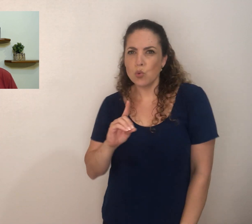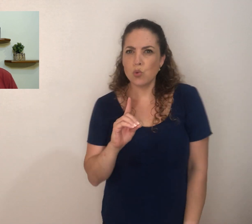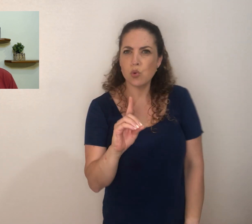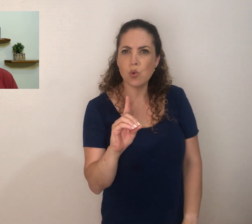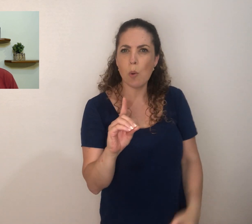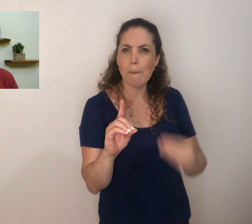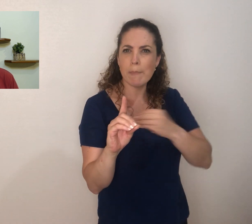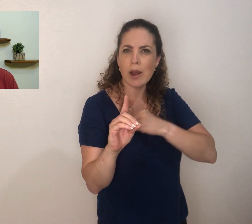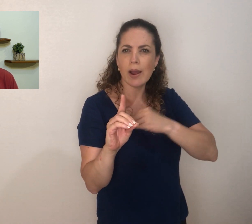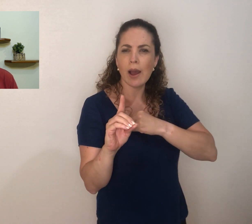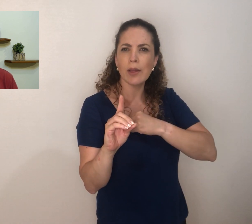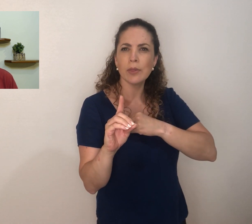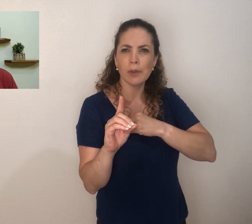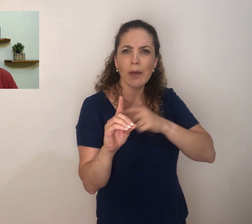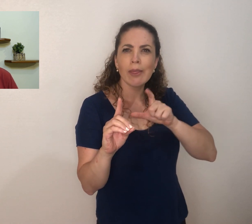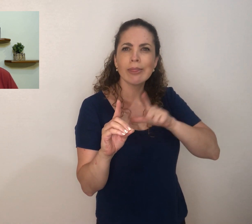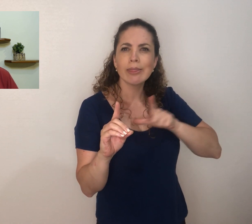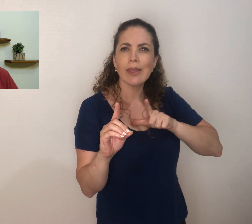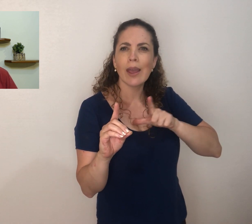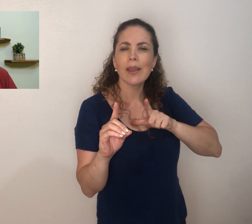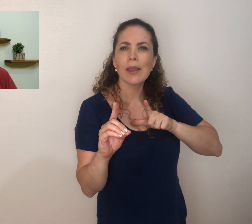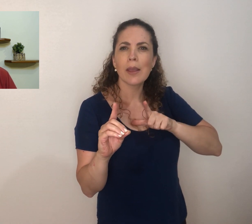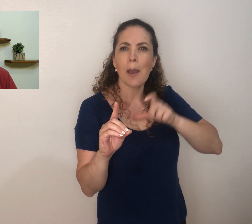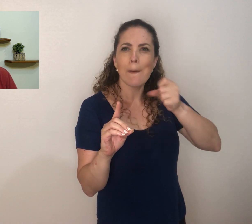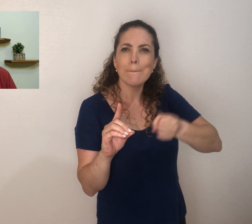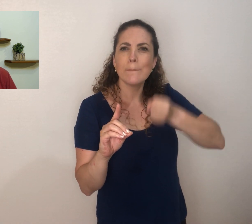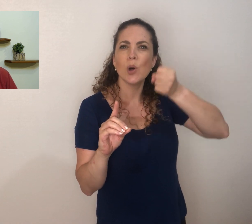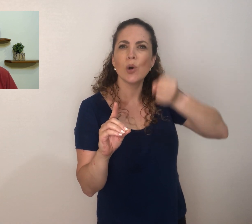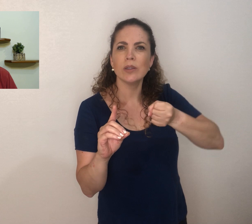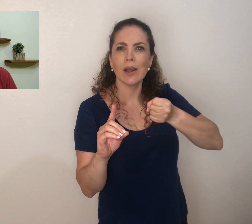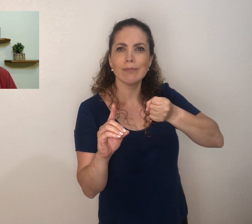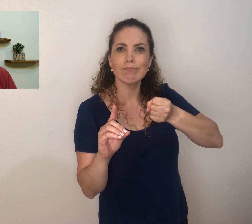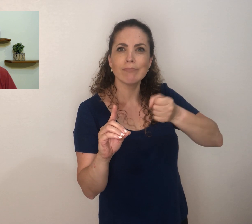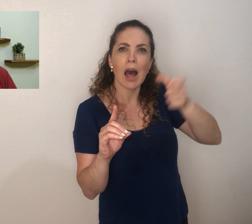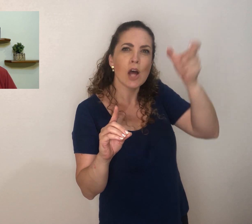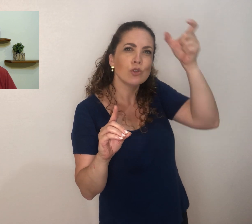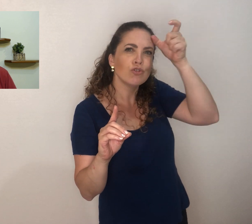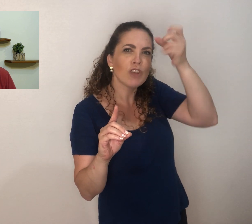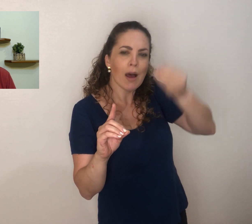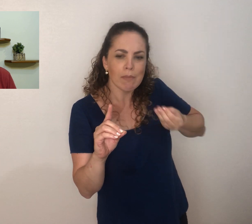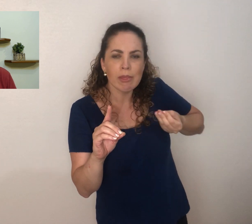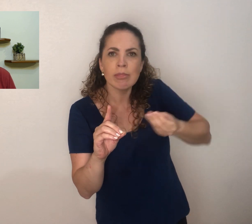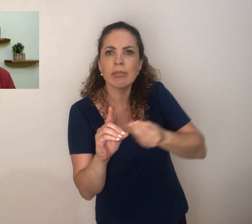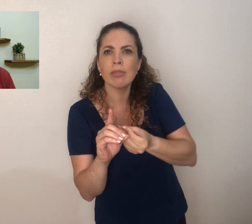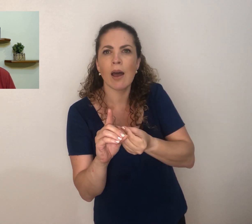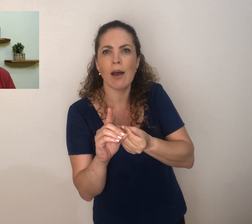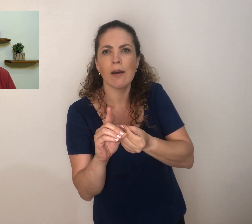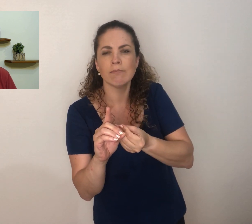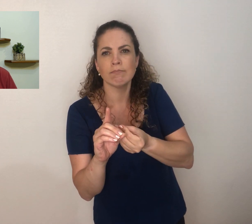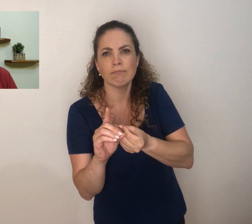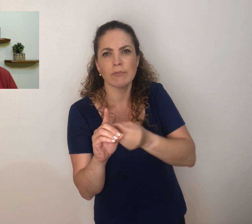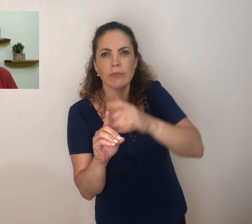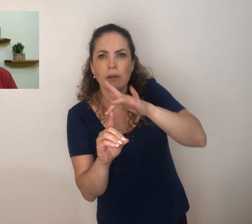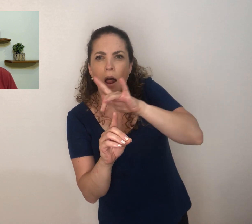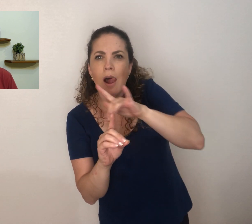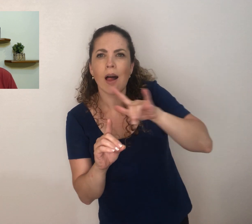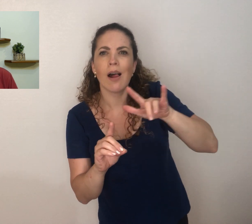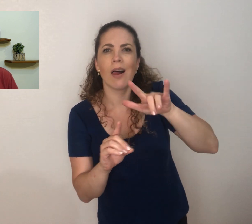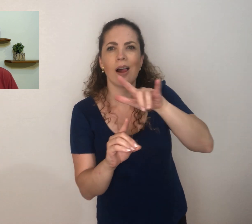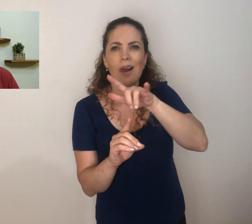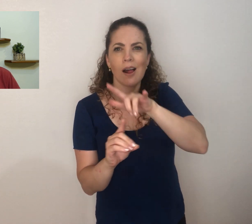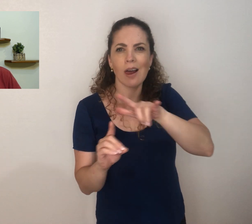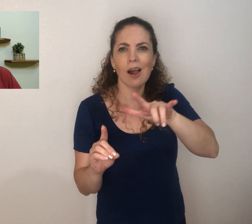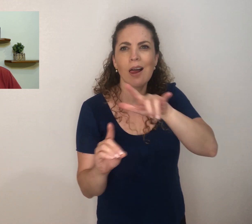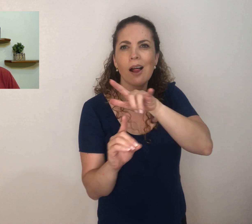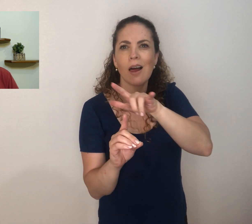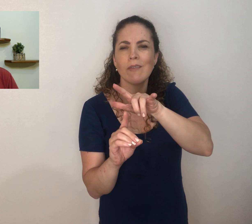sinais e prodígios da mentira. Então, o iníquo estará sob domínio do diabo. Ele terá poder